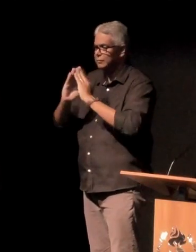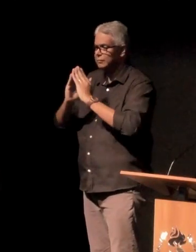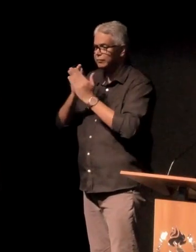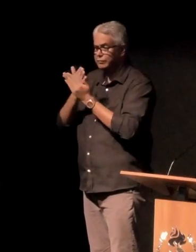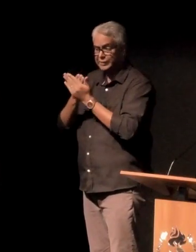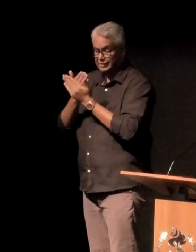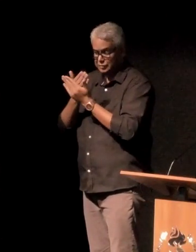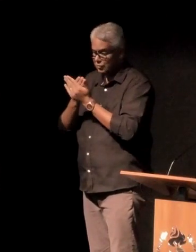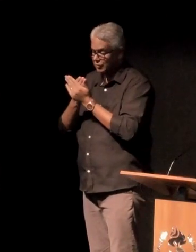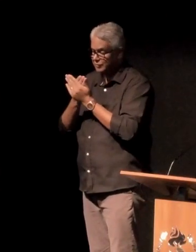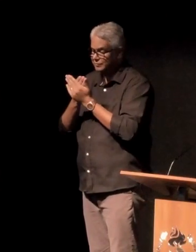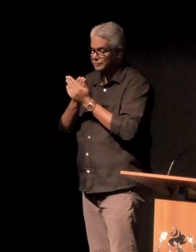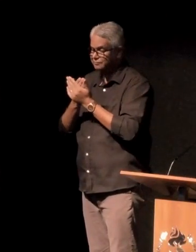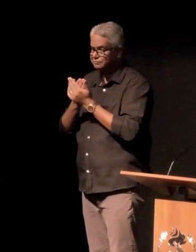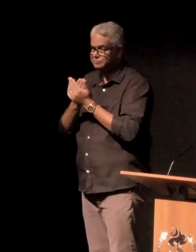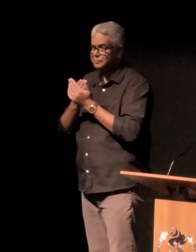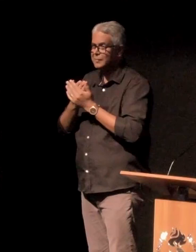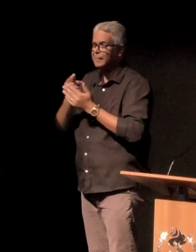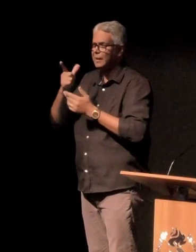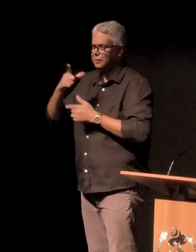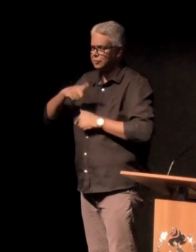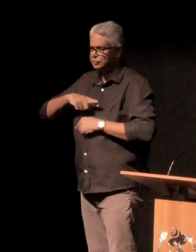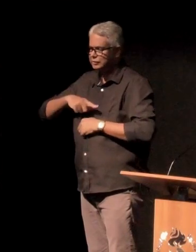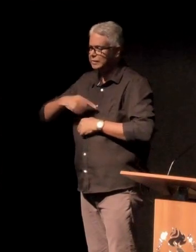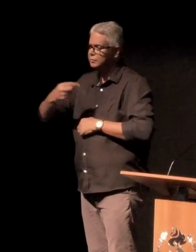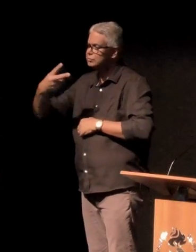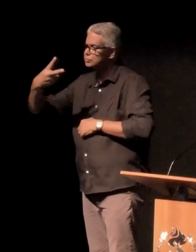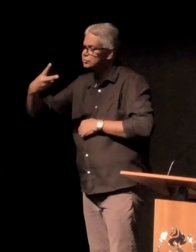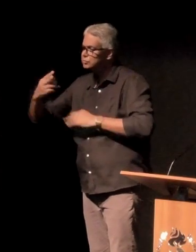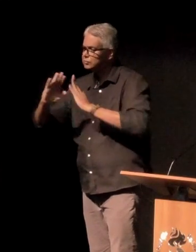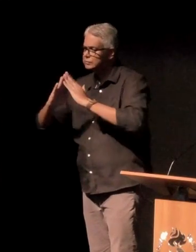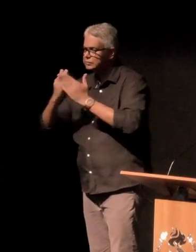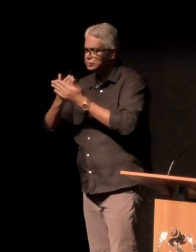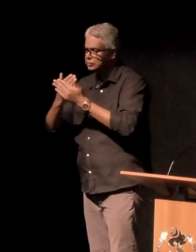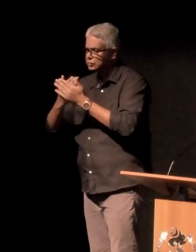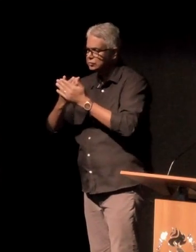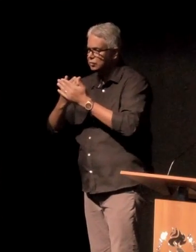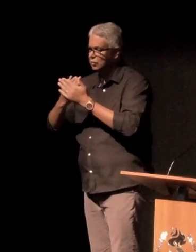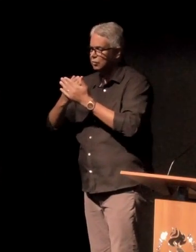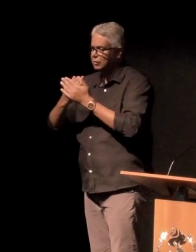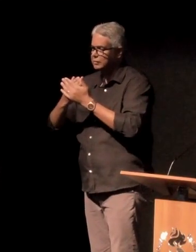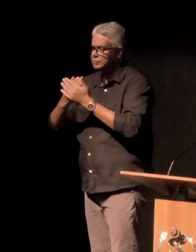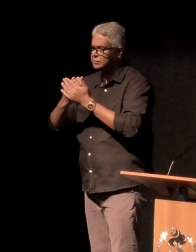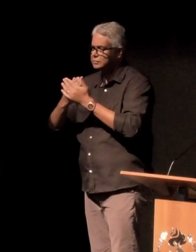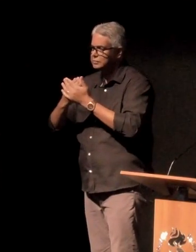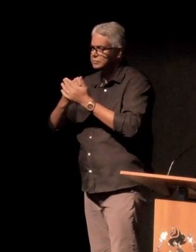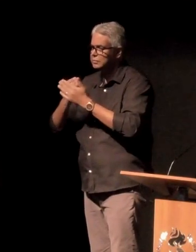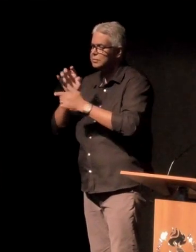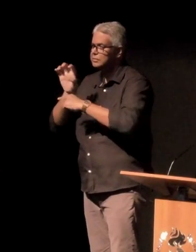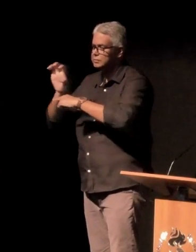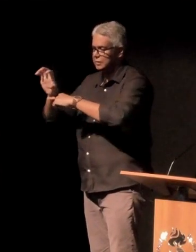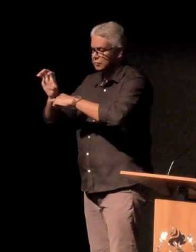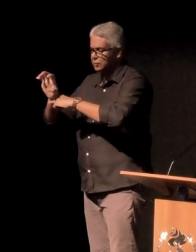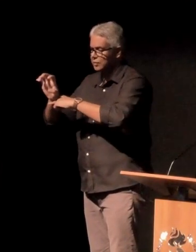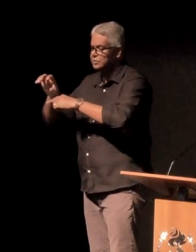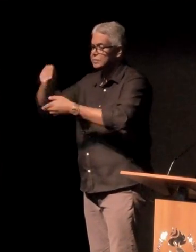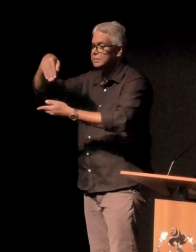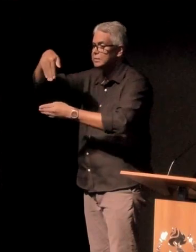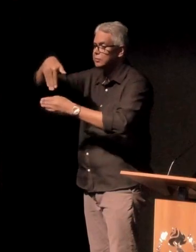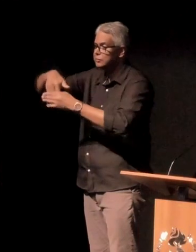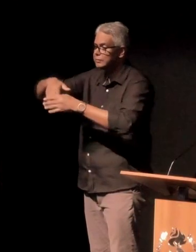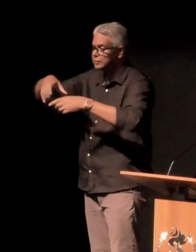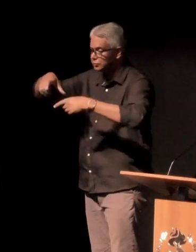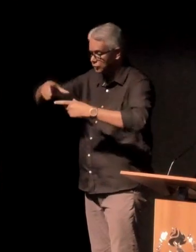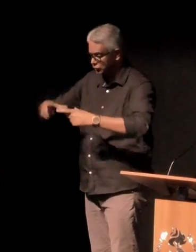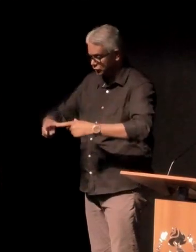porque são Se não me engano a gente viu que a gente tem duas escolas estaduais que estão naquele dia acho que a gente viu no território né